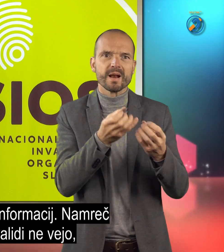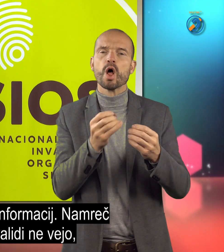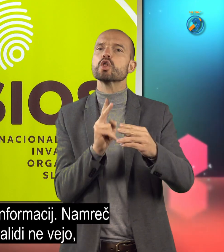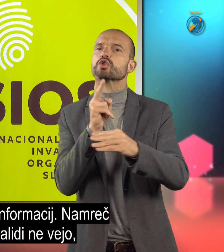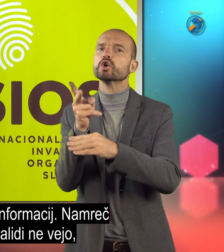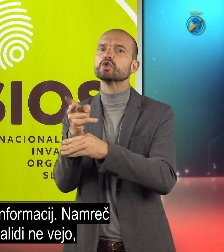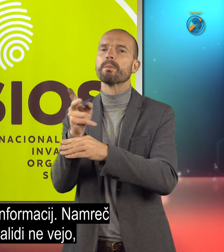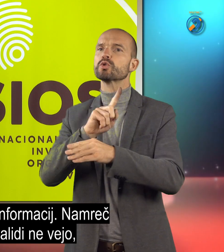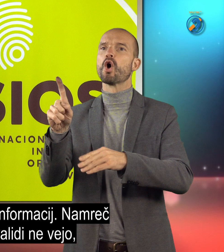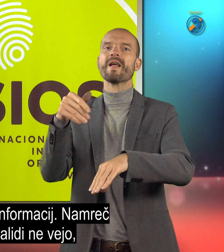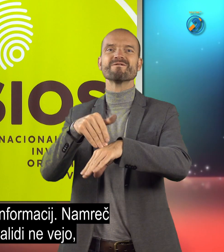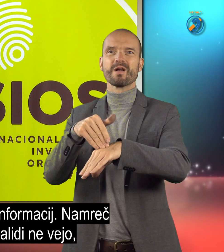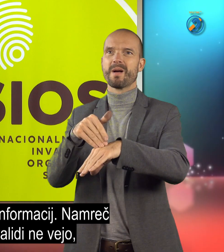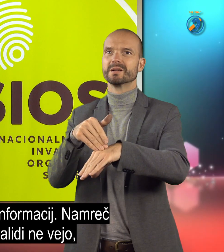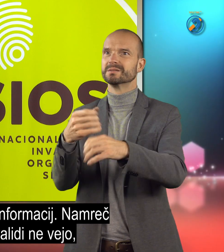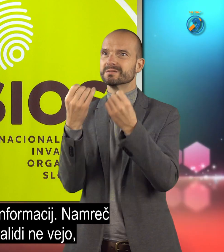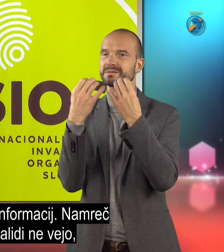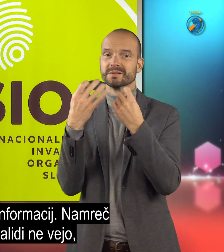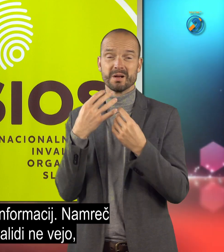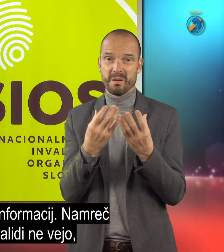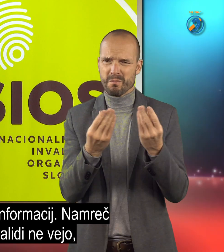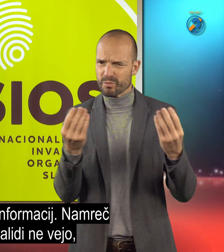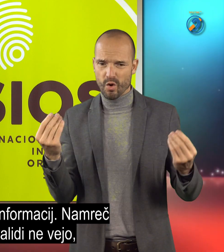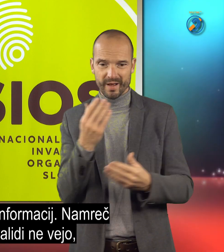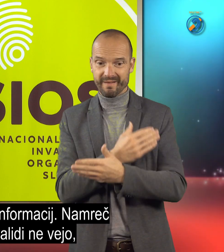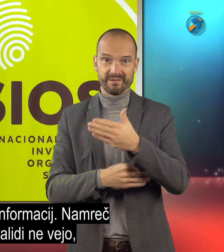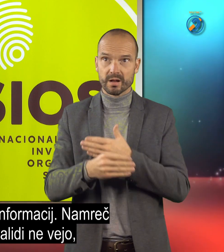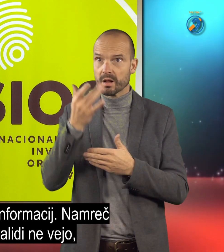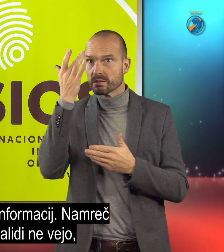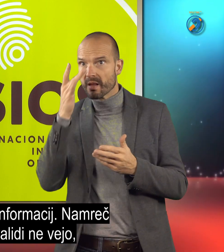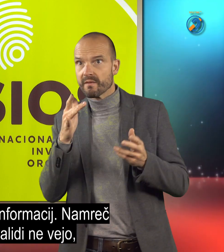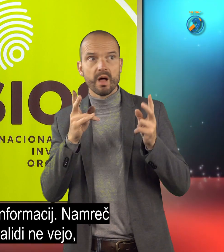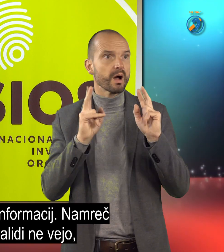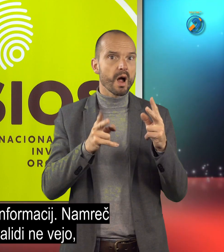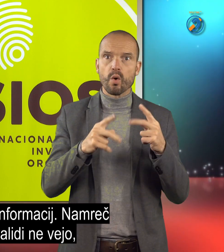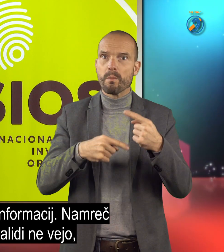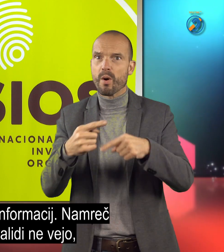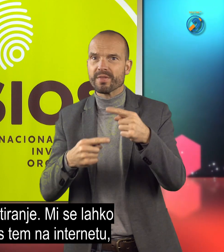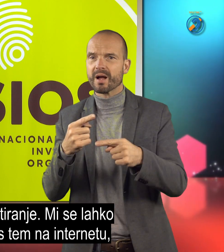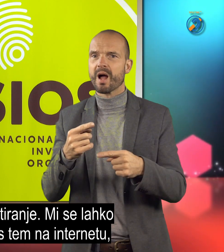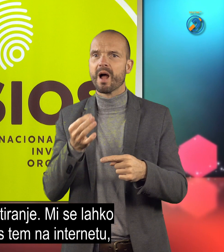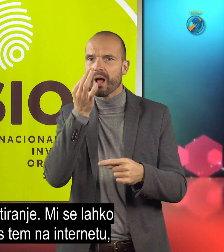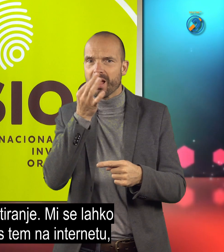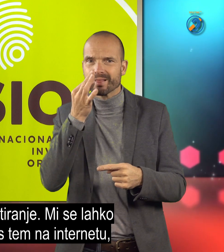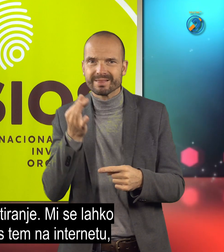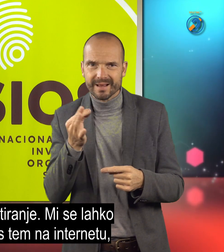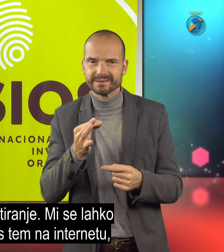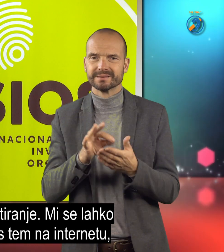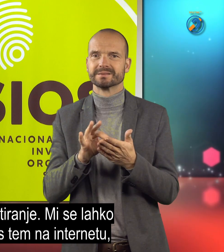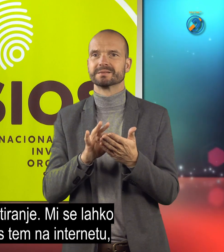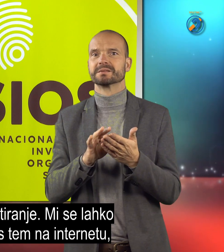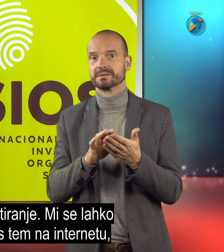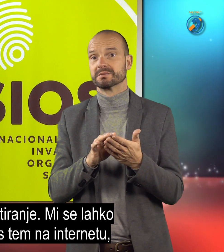zopet v dostopnosti informacij, namreč mnogi invalidi ne vejo, kako poteka